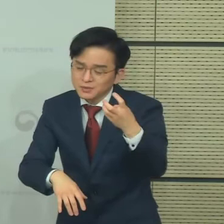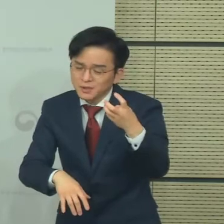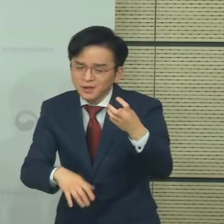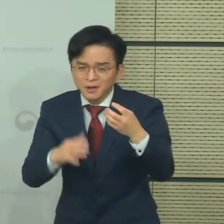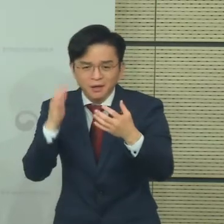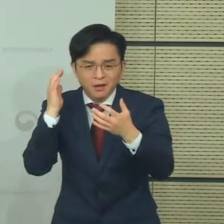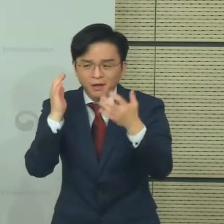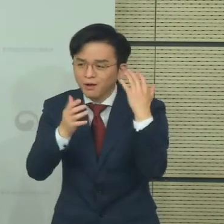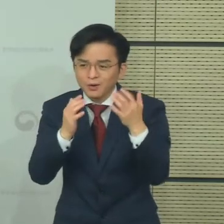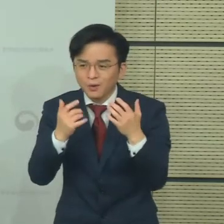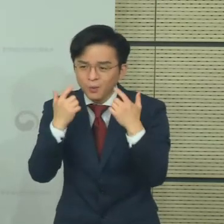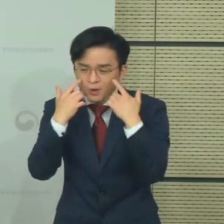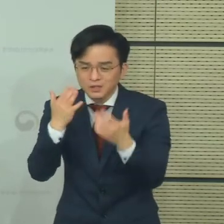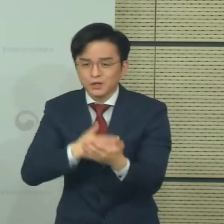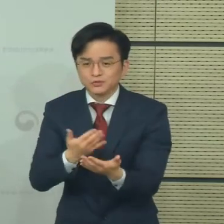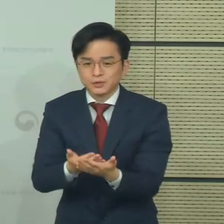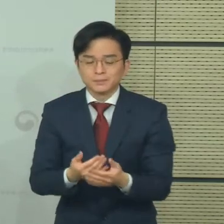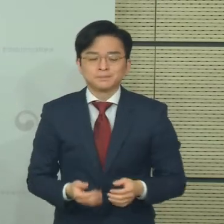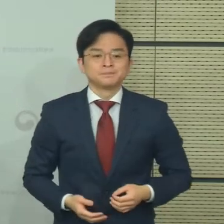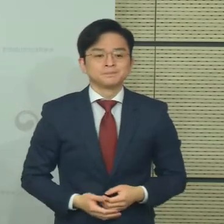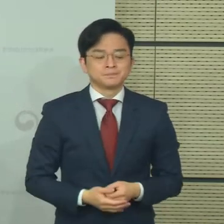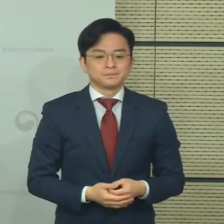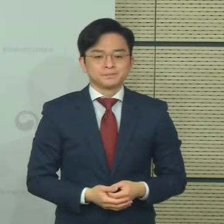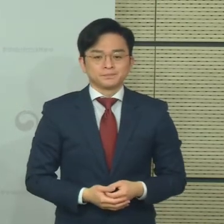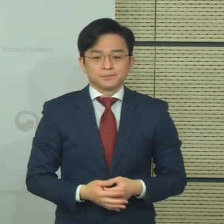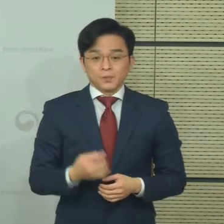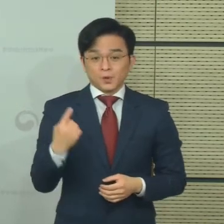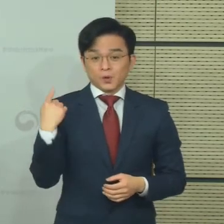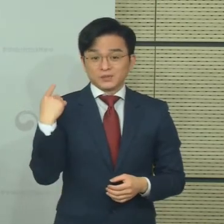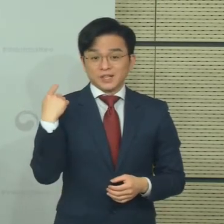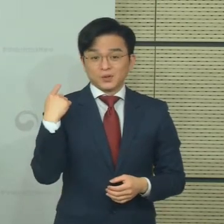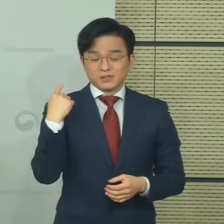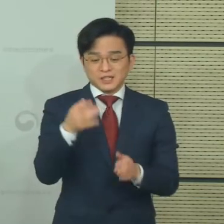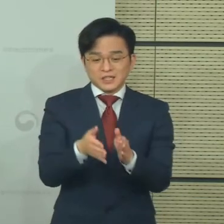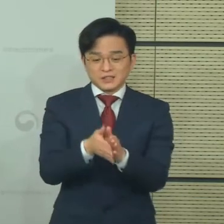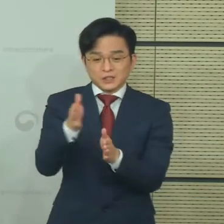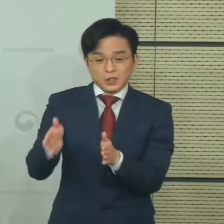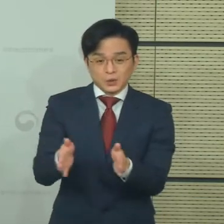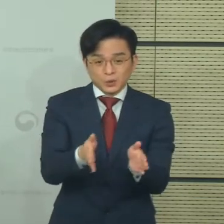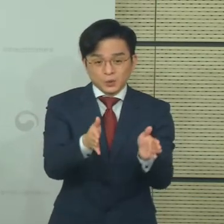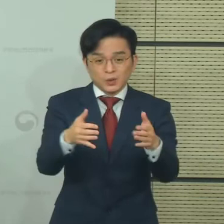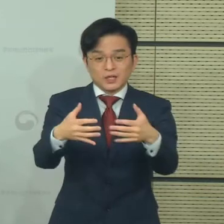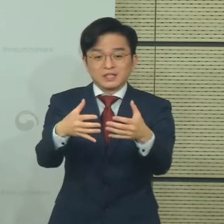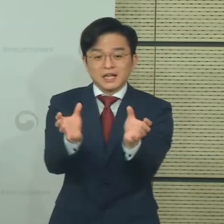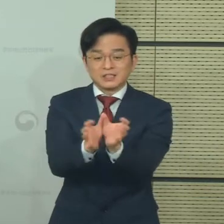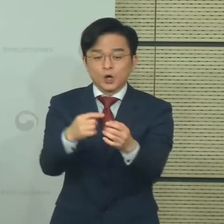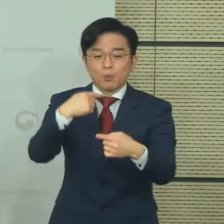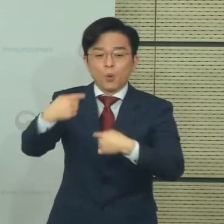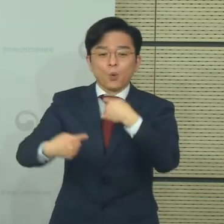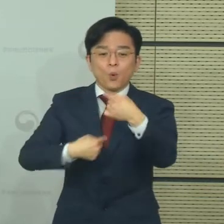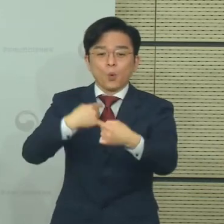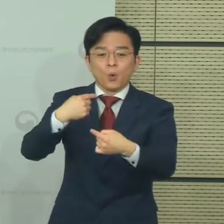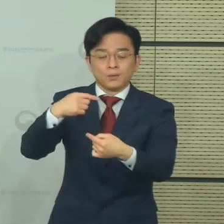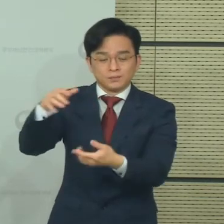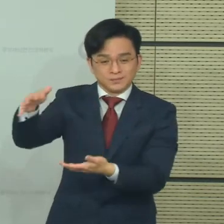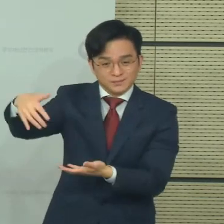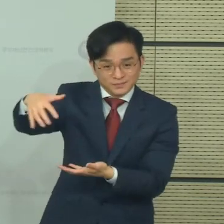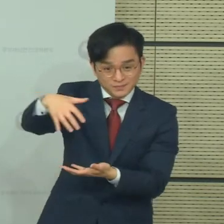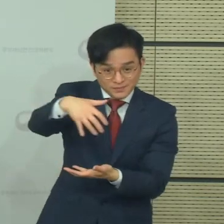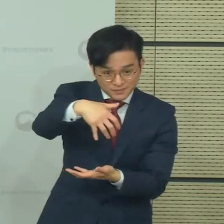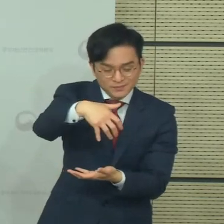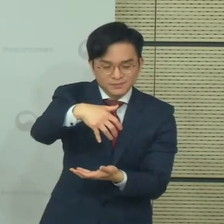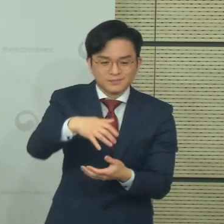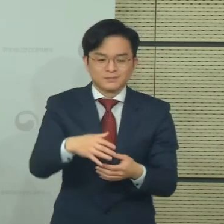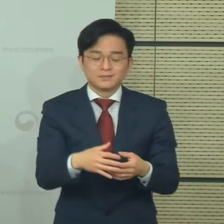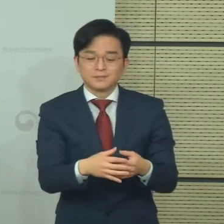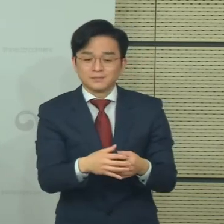네, 미확인된 부분들은 저희가 어제 급하게 이제 지자체로부터 어떤 사항들을 받고 했기 때문에, 미확인 사유가